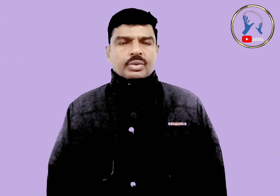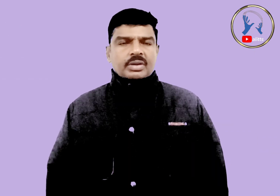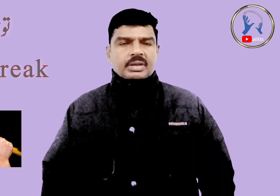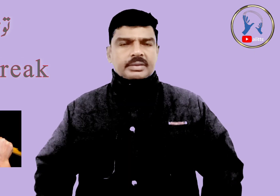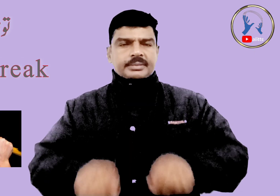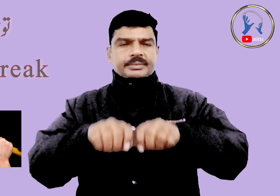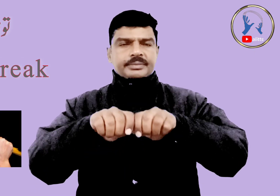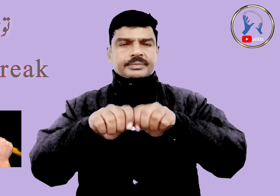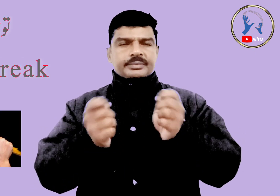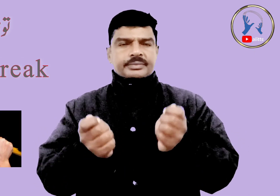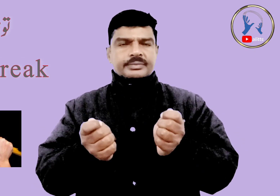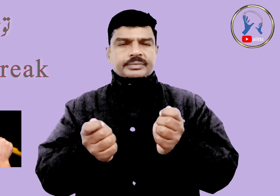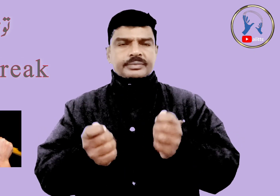तोड़ना,